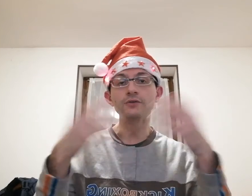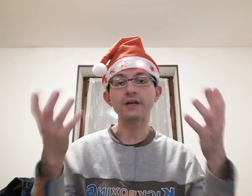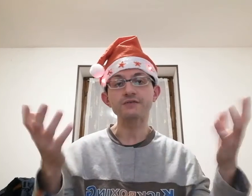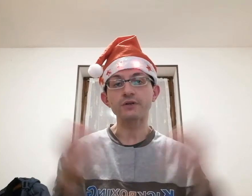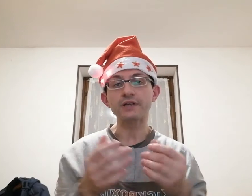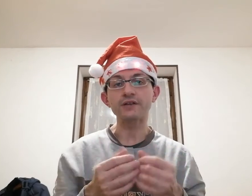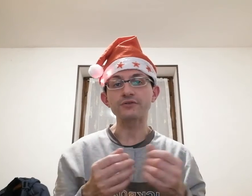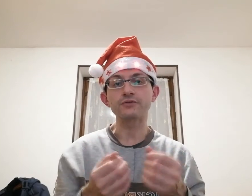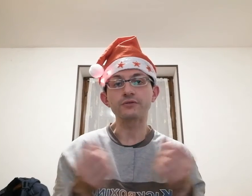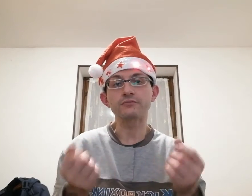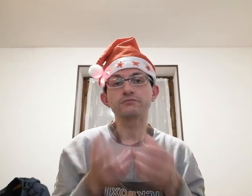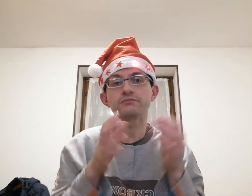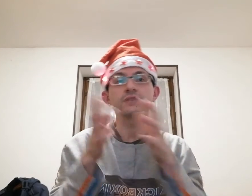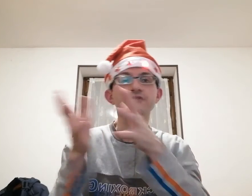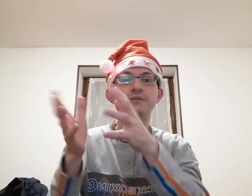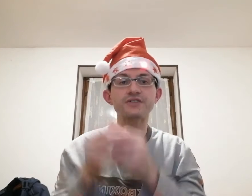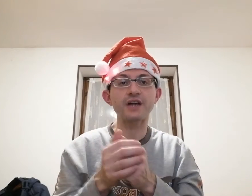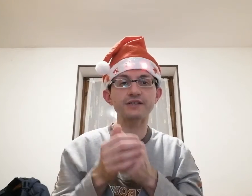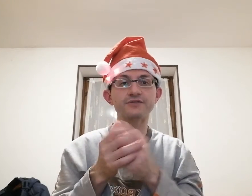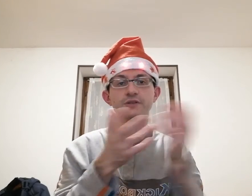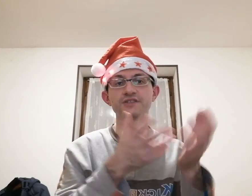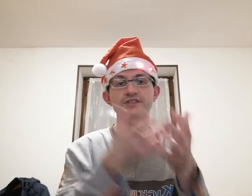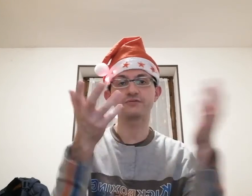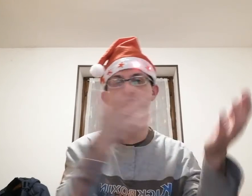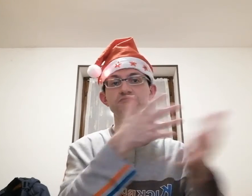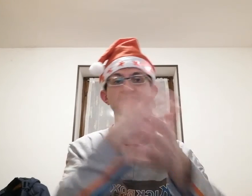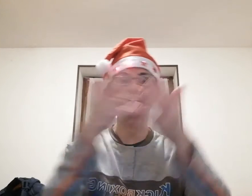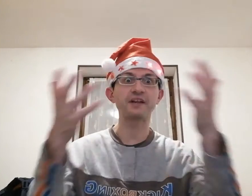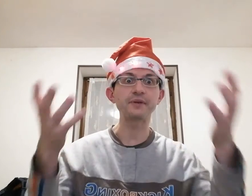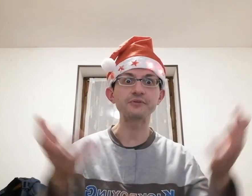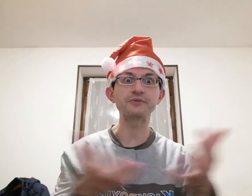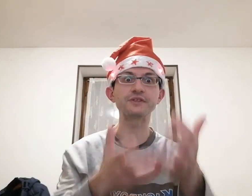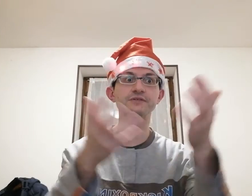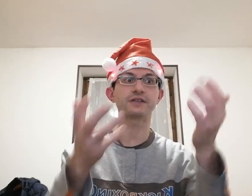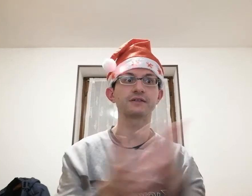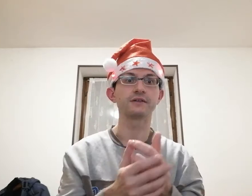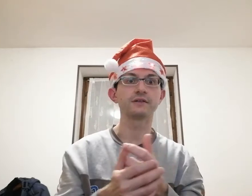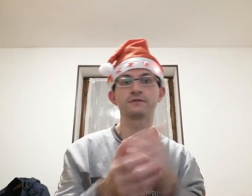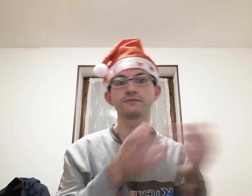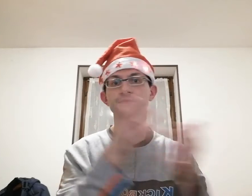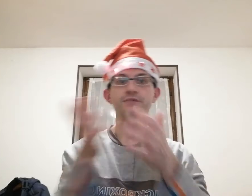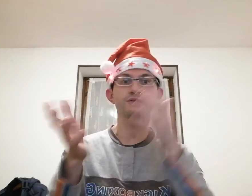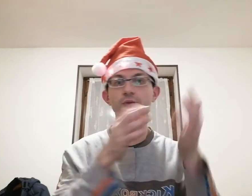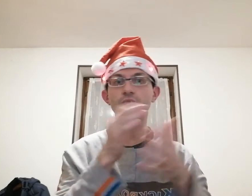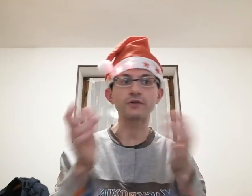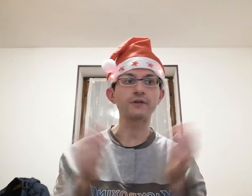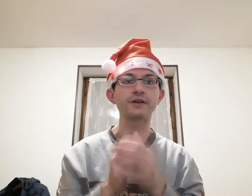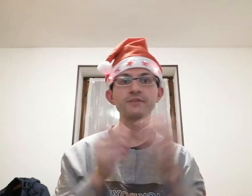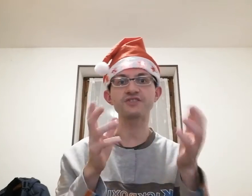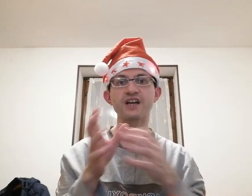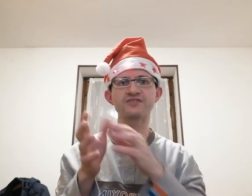non è che ci vuole tanto, sono te le ho già mixate, sono altre 6, sono 3 minuti, cioè non ci vuole molto a fare il mixaggio,